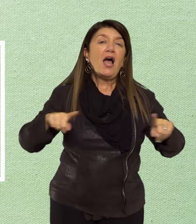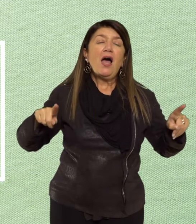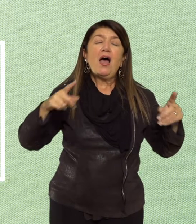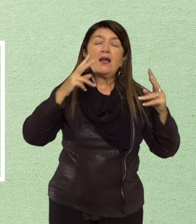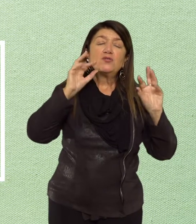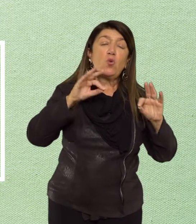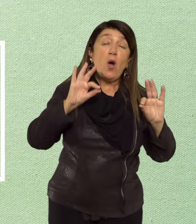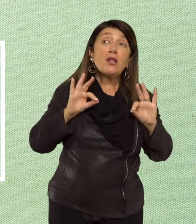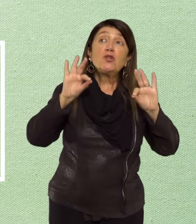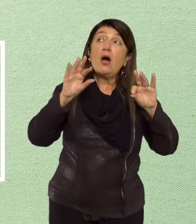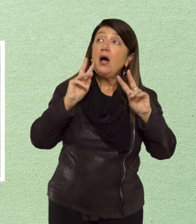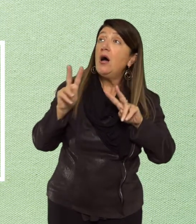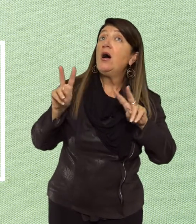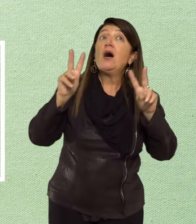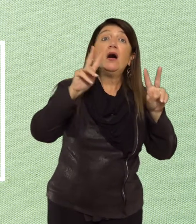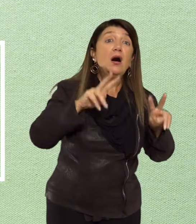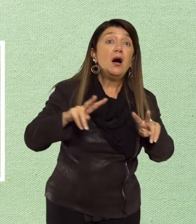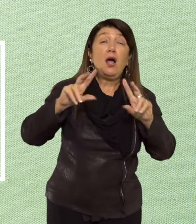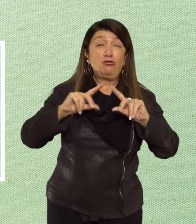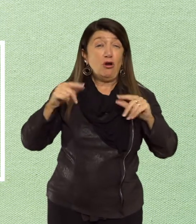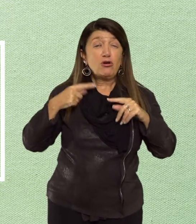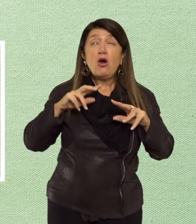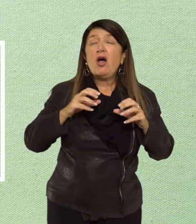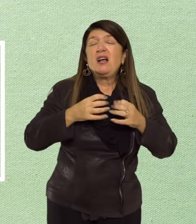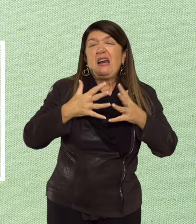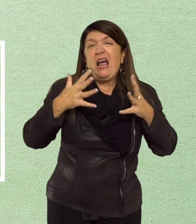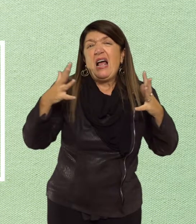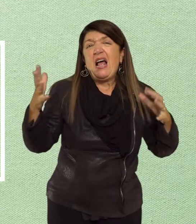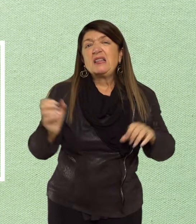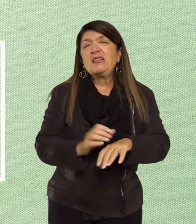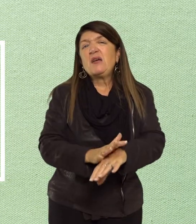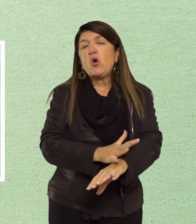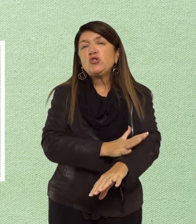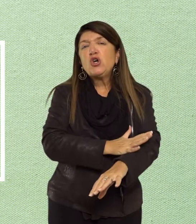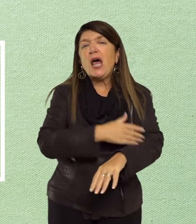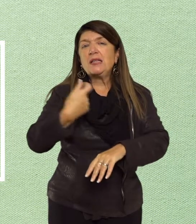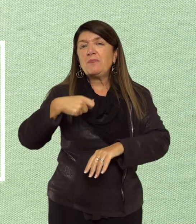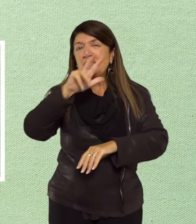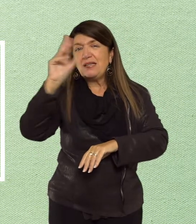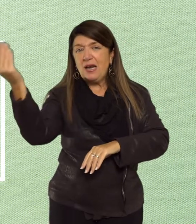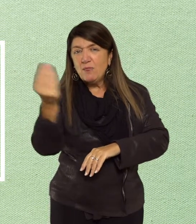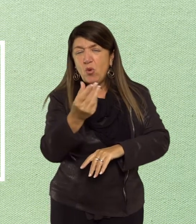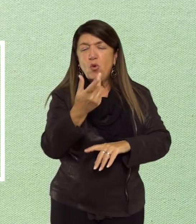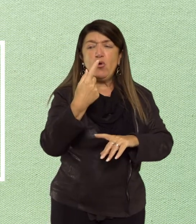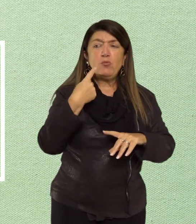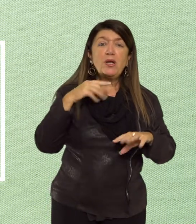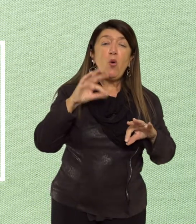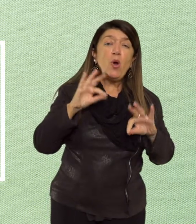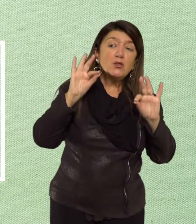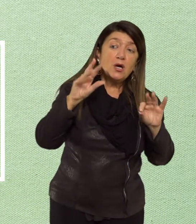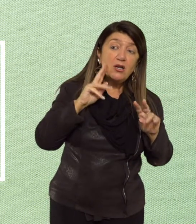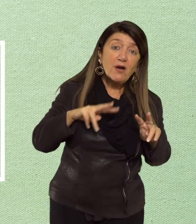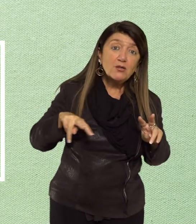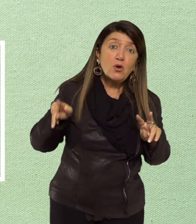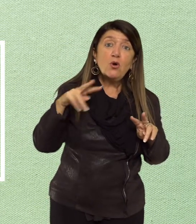tutto più importante, tutto più emozionante. E quando sono entrata nel villaggio ho veramente avuto la conferma di tutto questo. Quindi ho detto, oh,